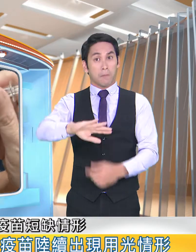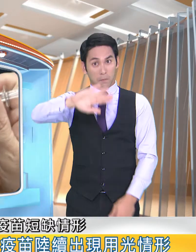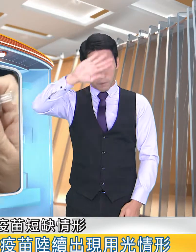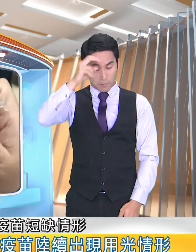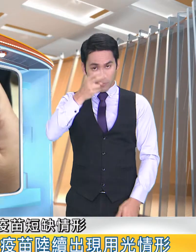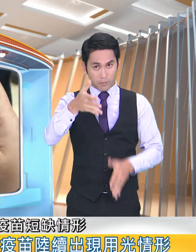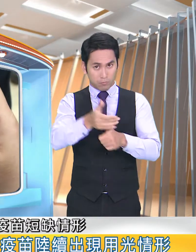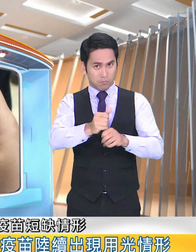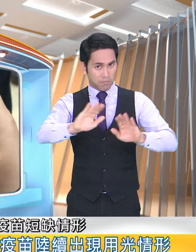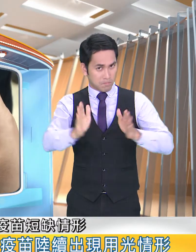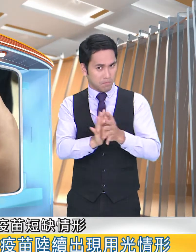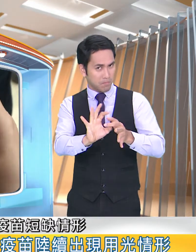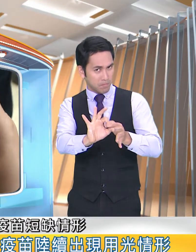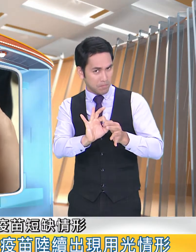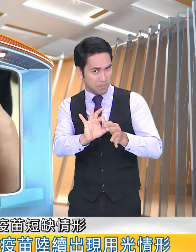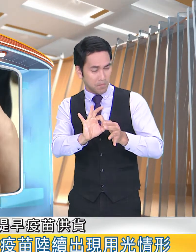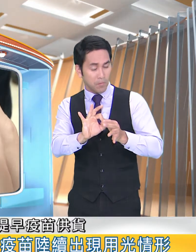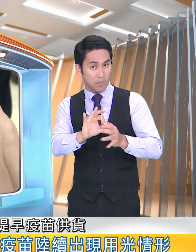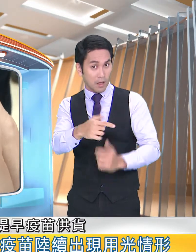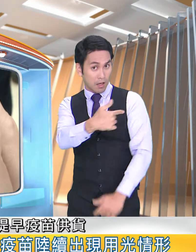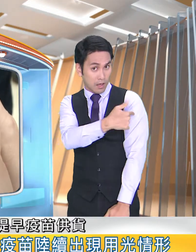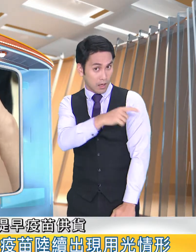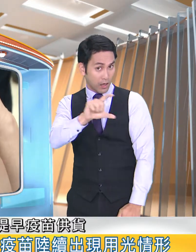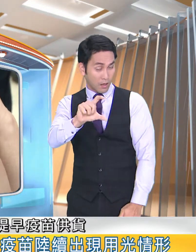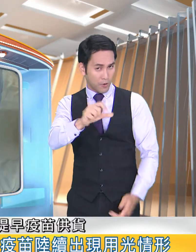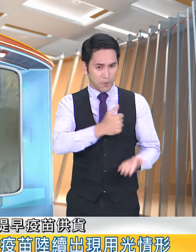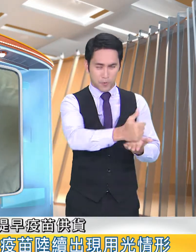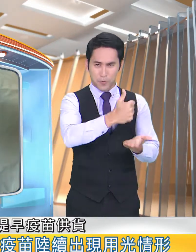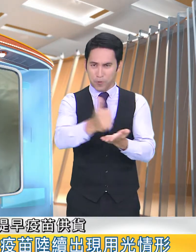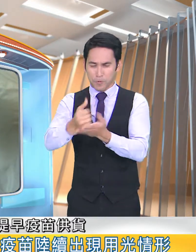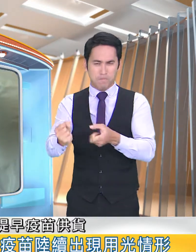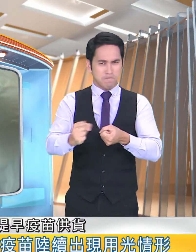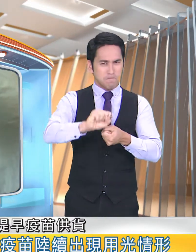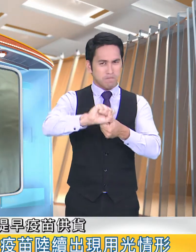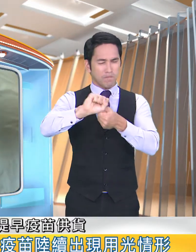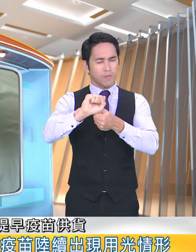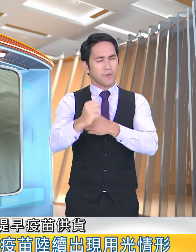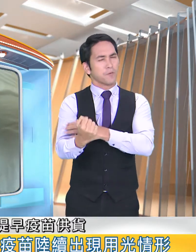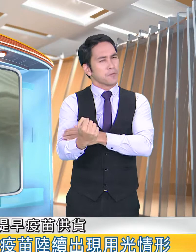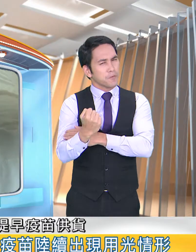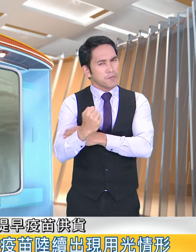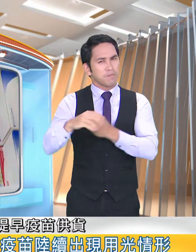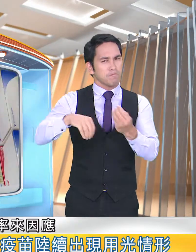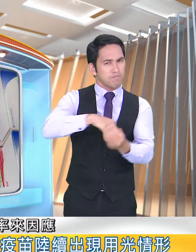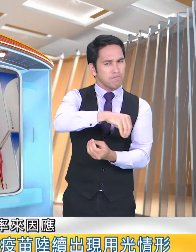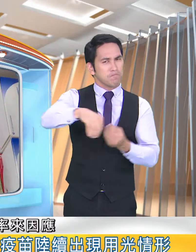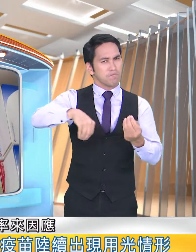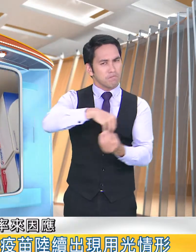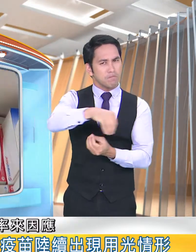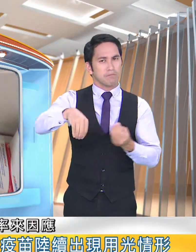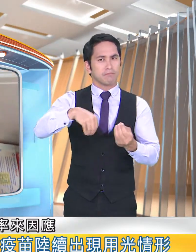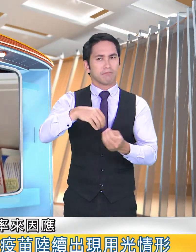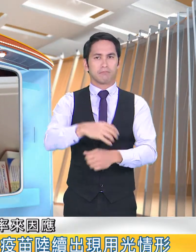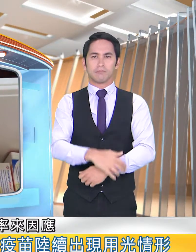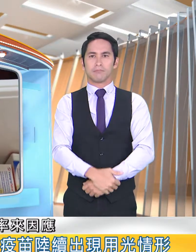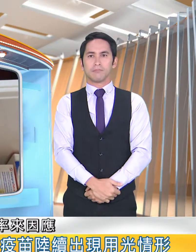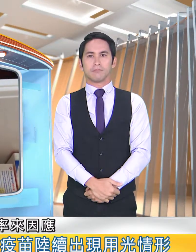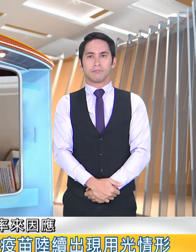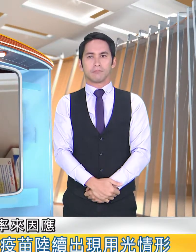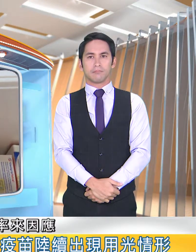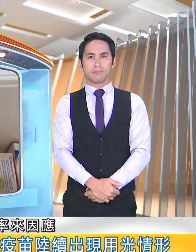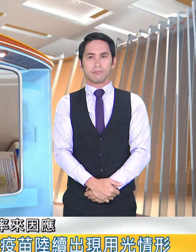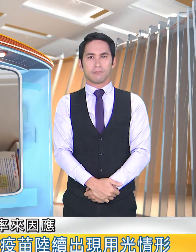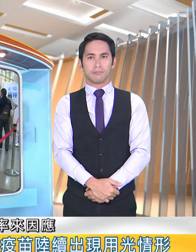短缺的情形。疾管署已经协调提早疫苗供货以及增加配送频率来应